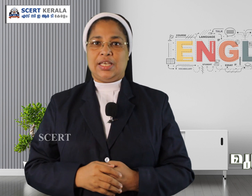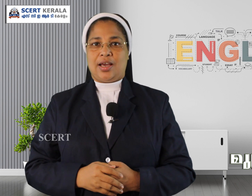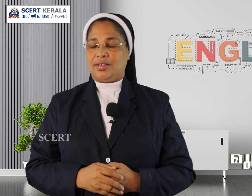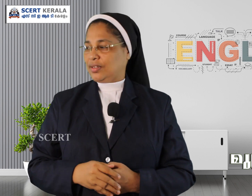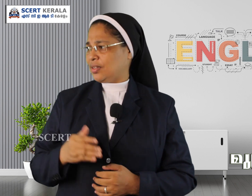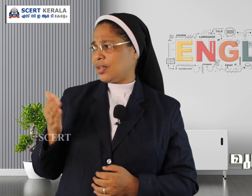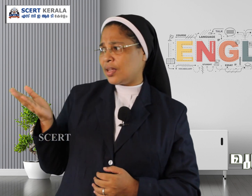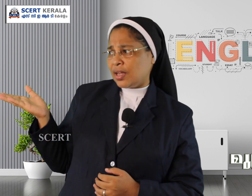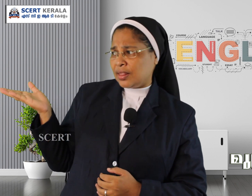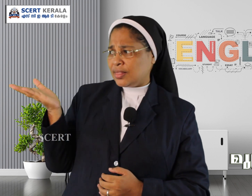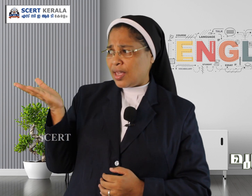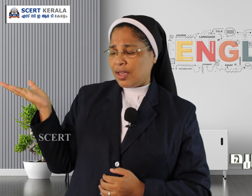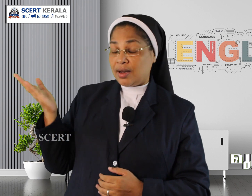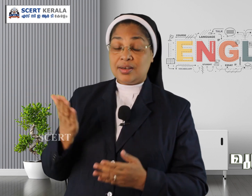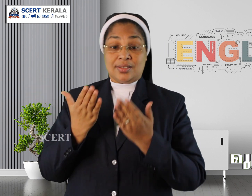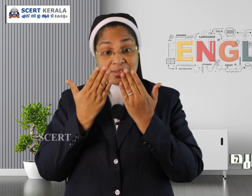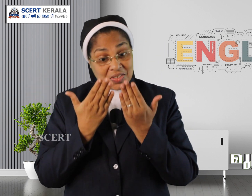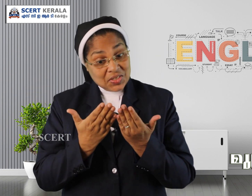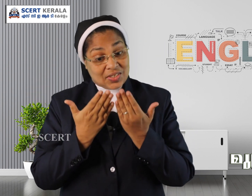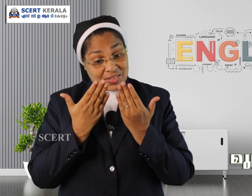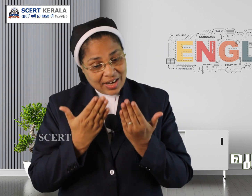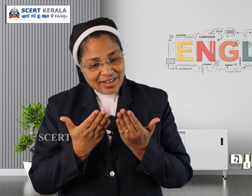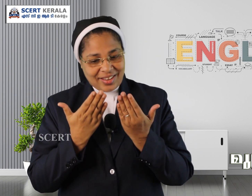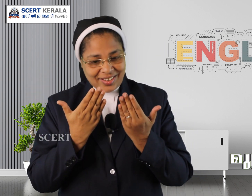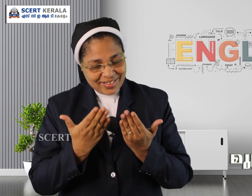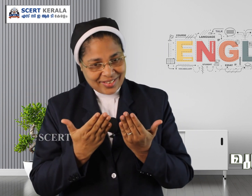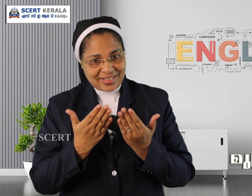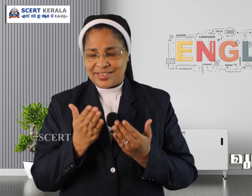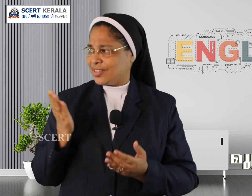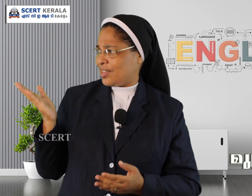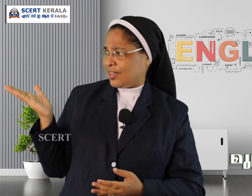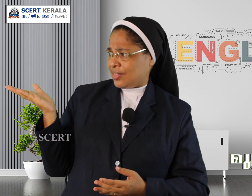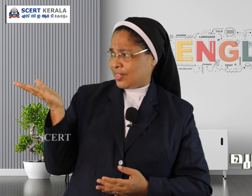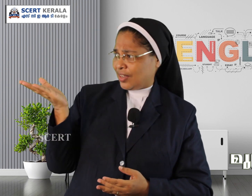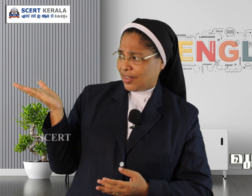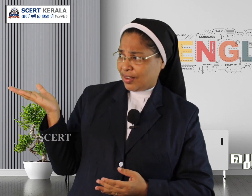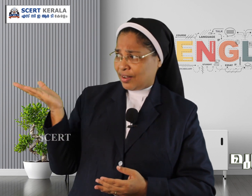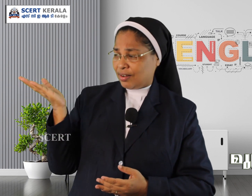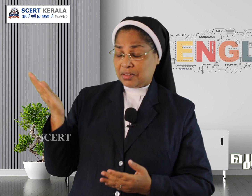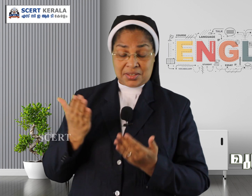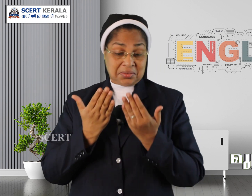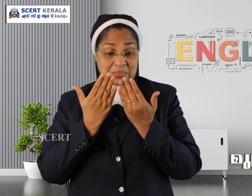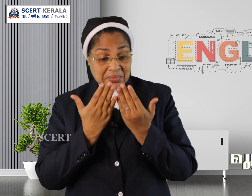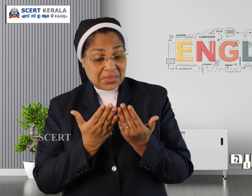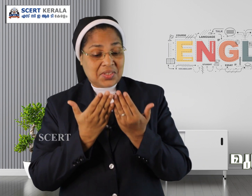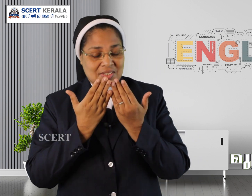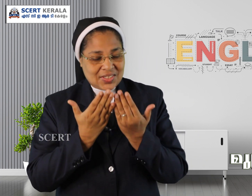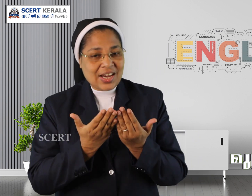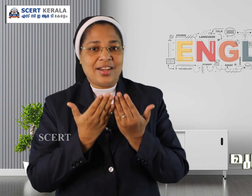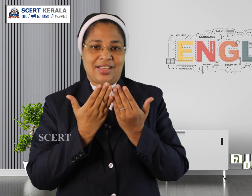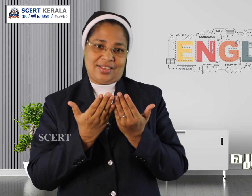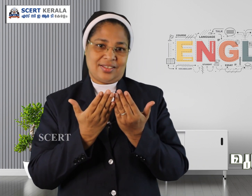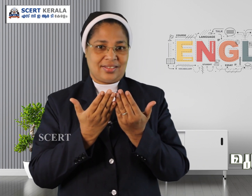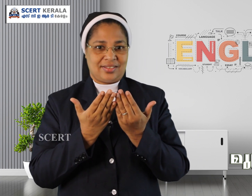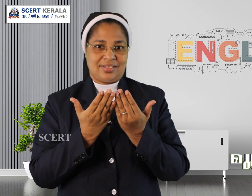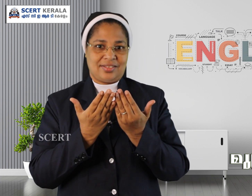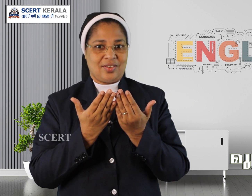പഠിക്കുകയാണ്. ദേ ആർ സ്റ്റഡിയിങ്, ദേ ആർ സ്റ്റഡി.